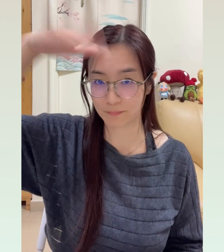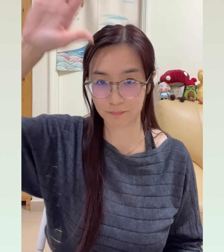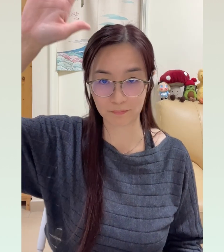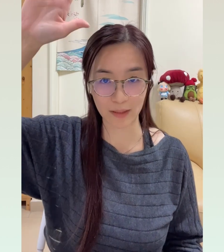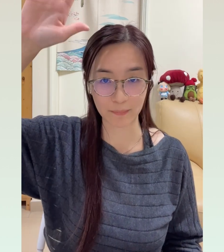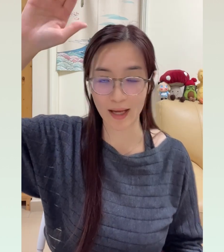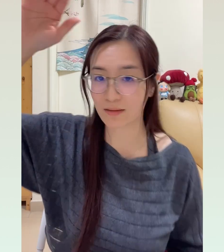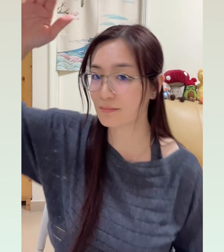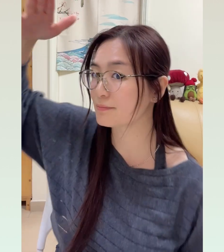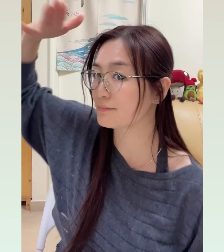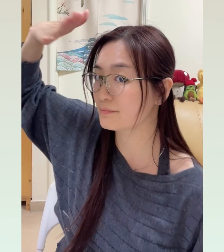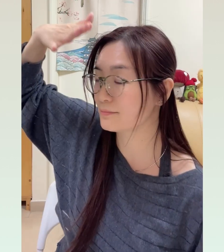明白，